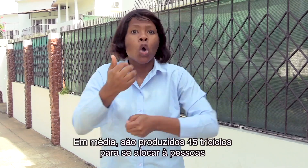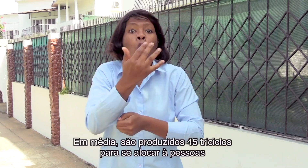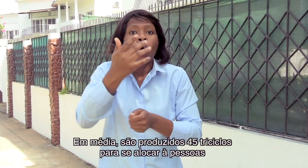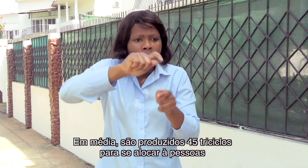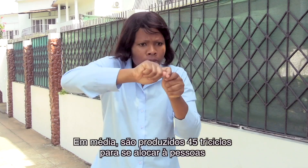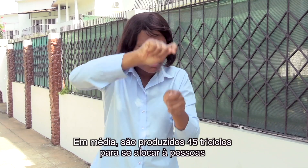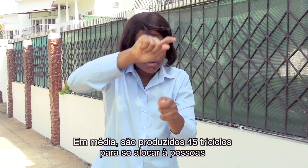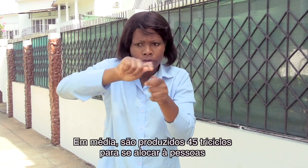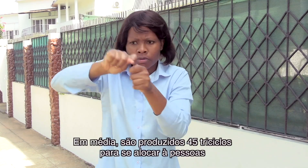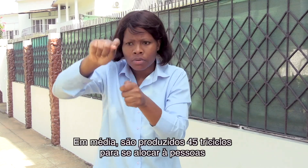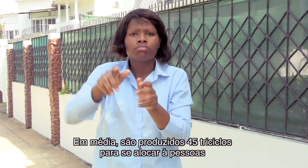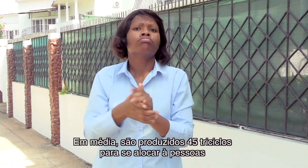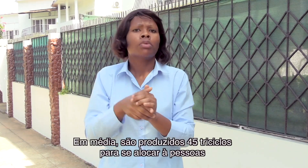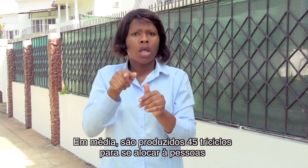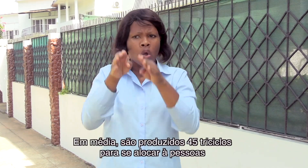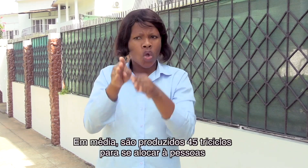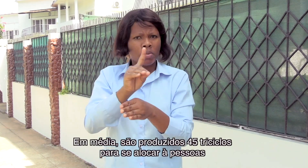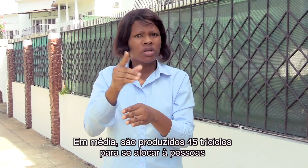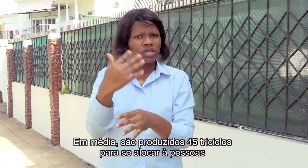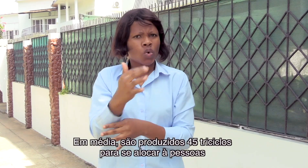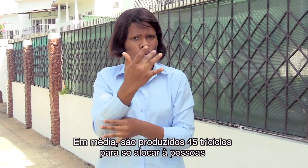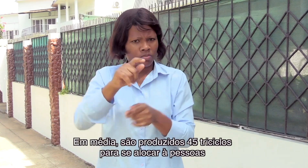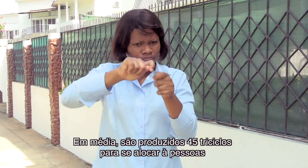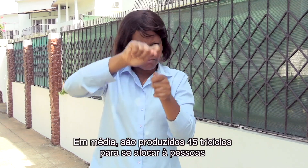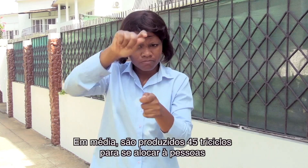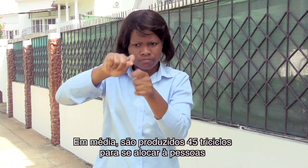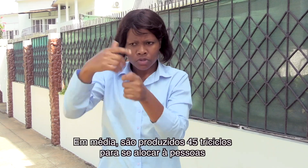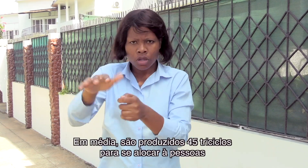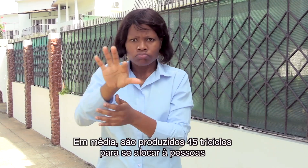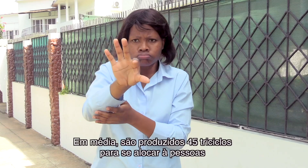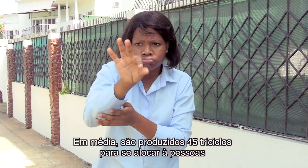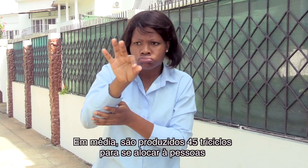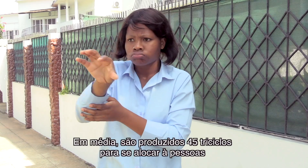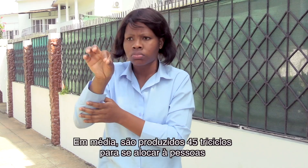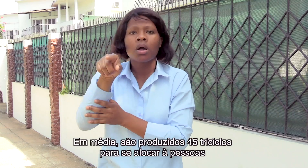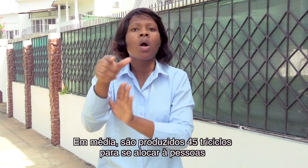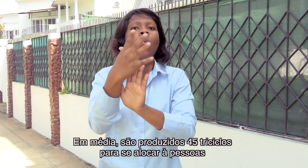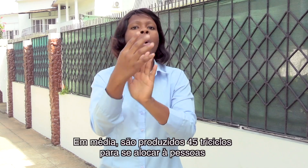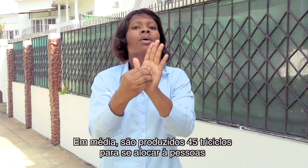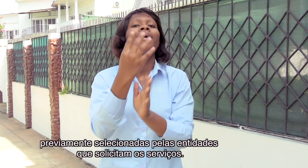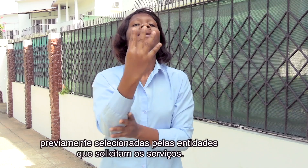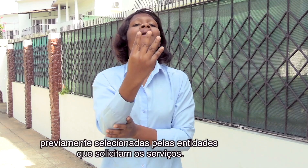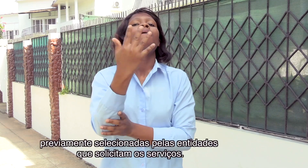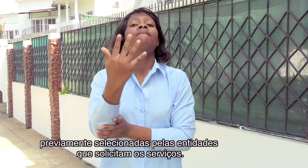em média são produzidos 45 triciclos para se alugar a pessoas previamente